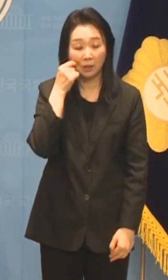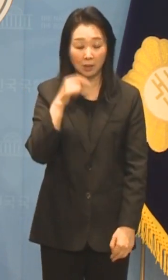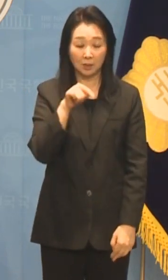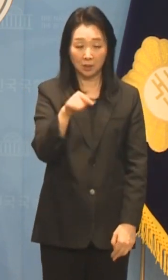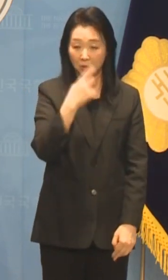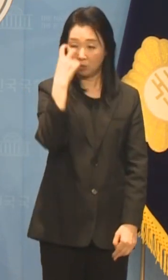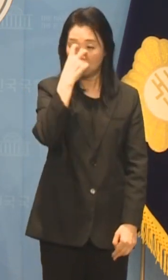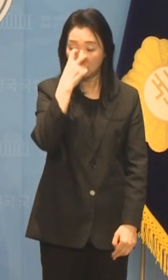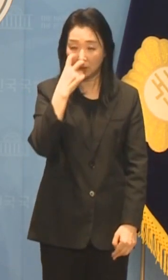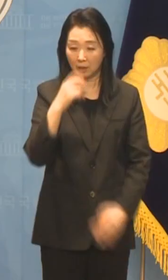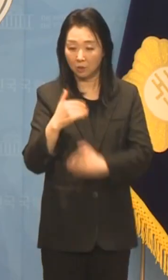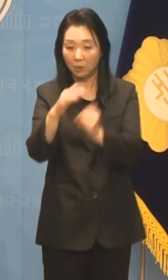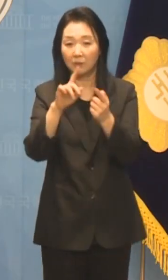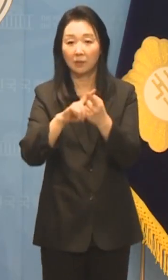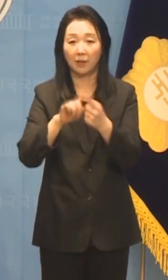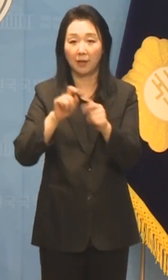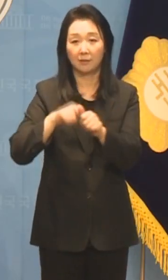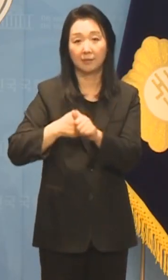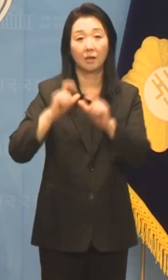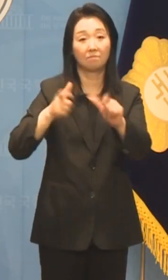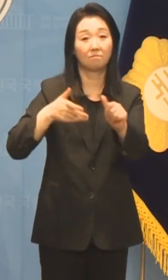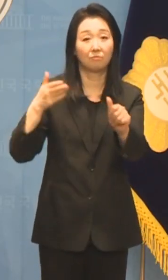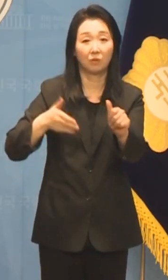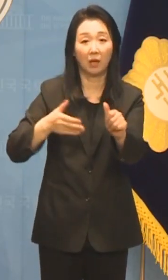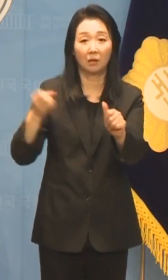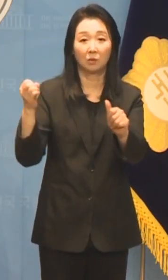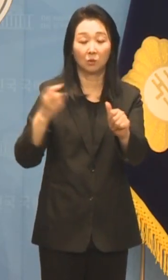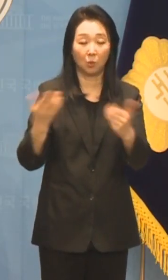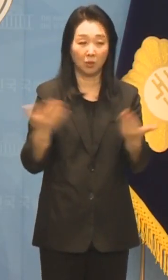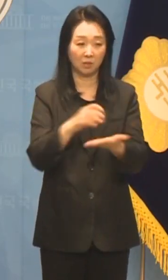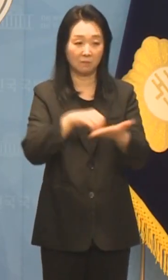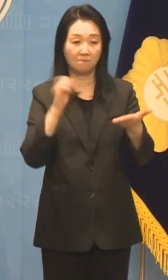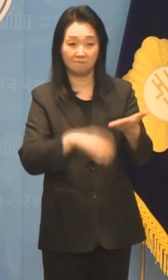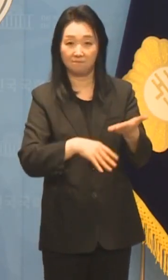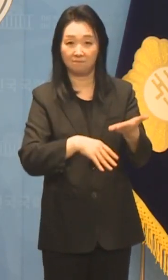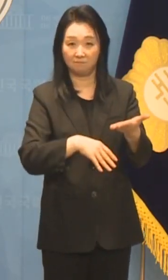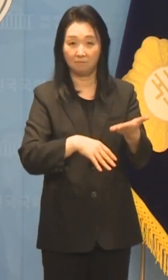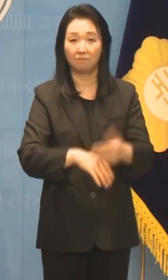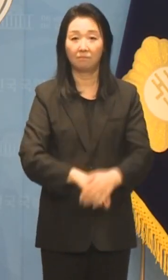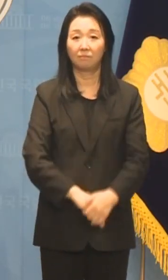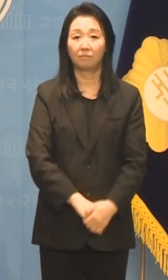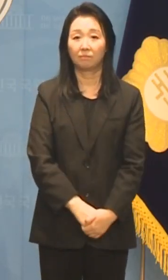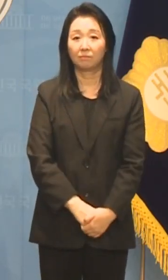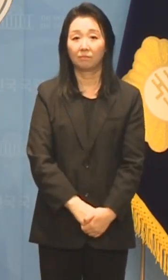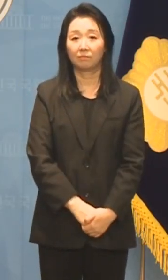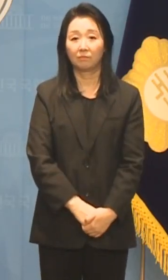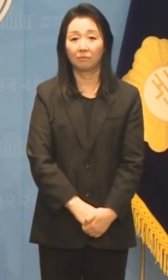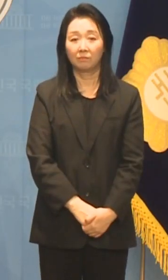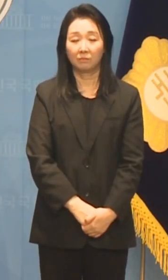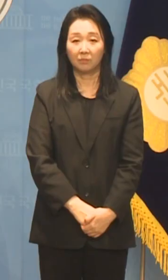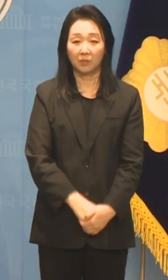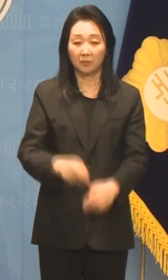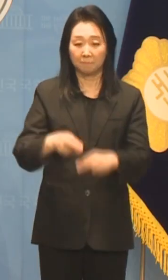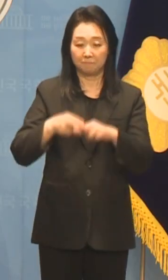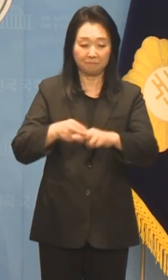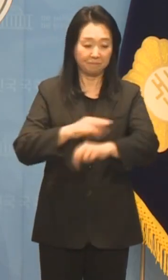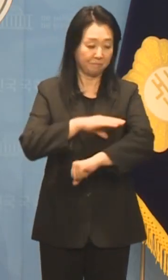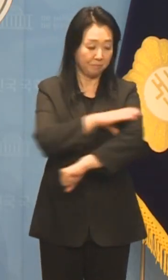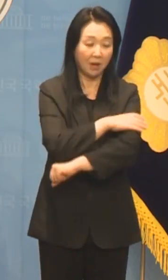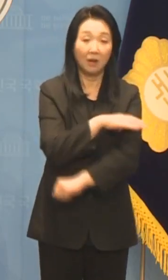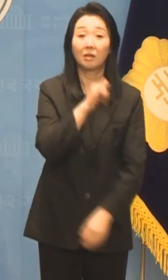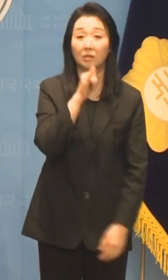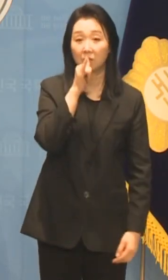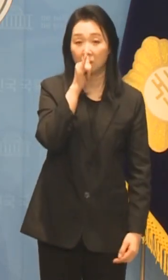해당 조사 과정에 대한 징계를 요구하고 업무 배제를 지시했다라는 점입니다. 이는 직권남용의 소지가 있는